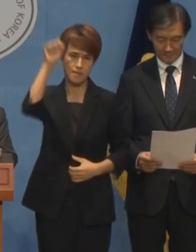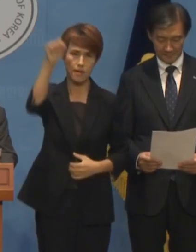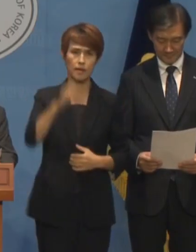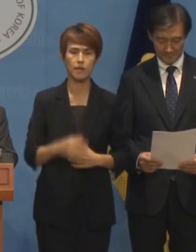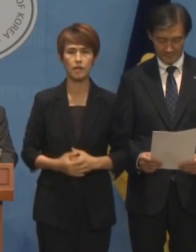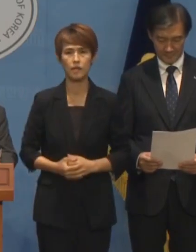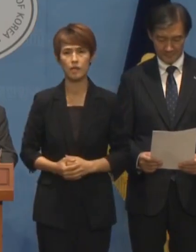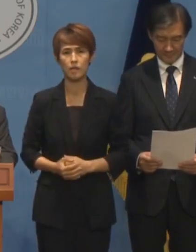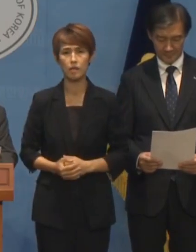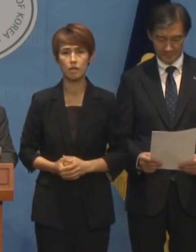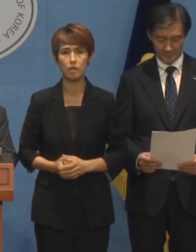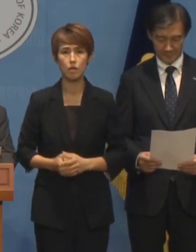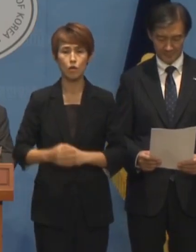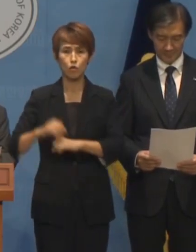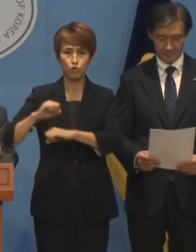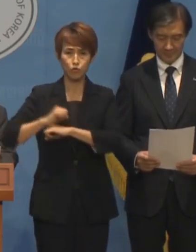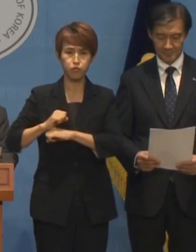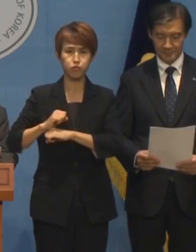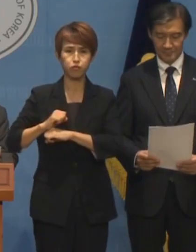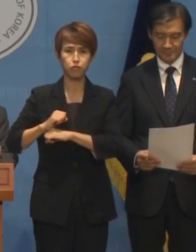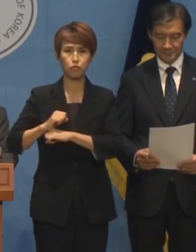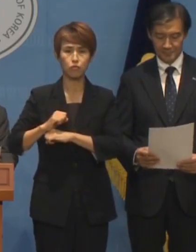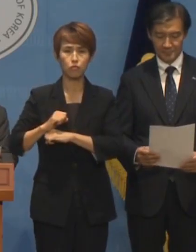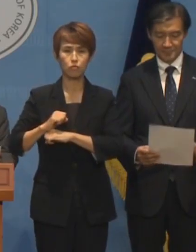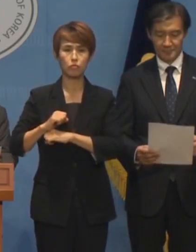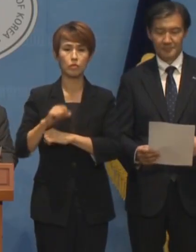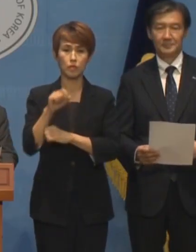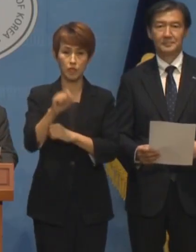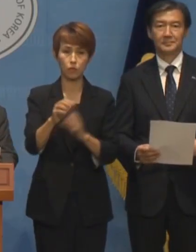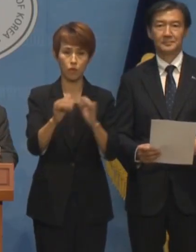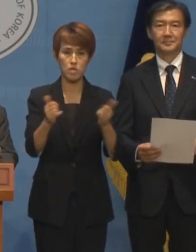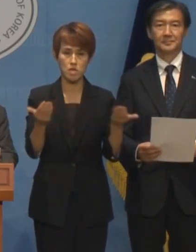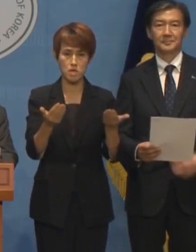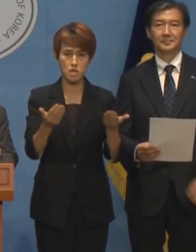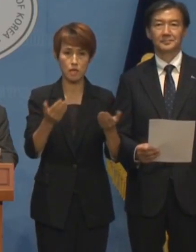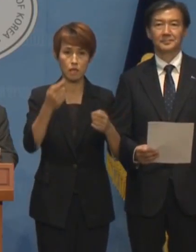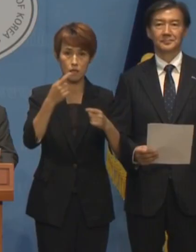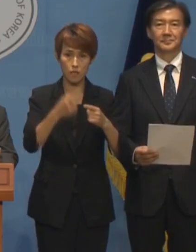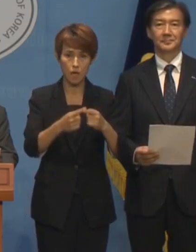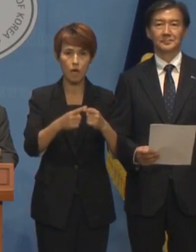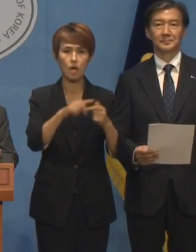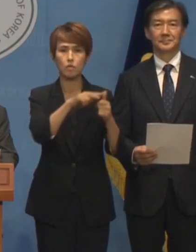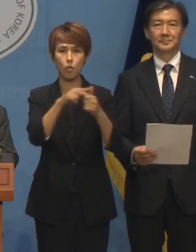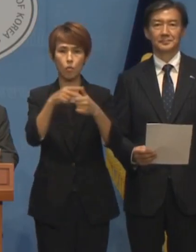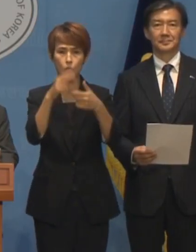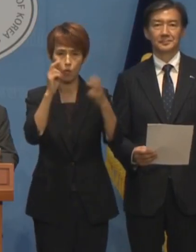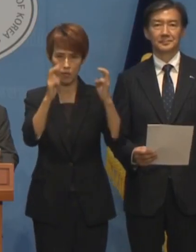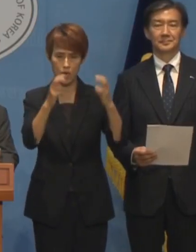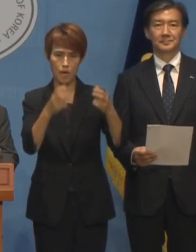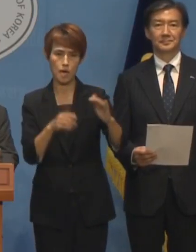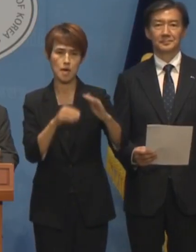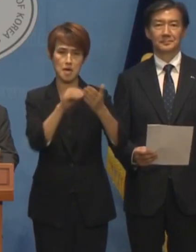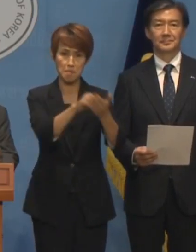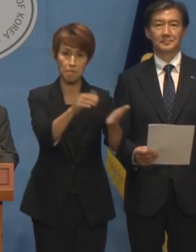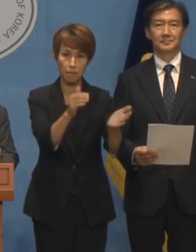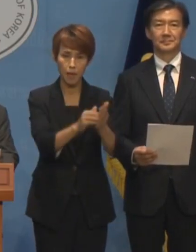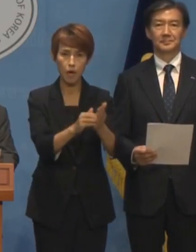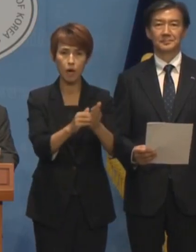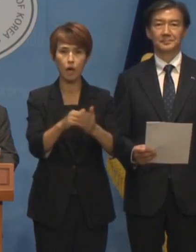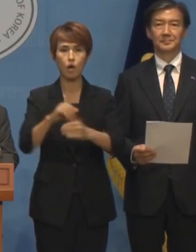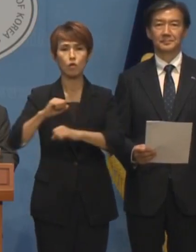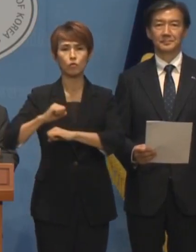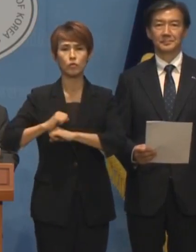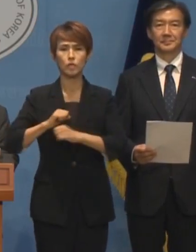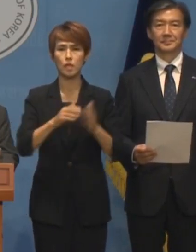규탄합니다. 군간부로 첩보활동을 하다가 정보사에 재취직한 군무원이 군사기밀을 유출하는